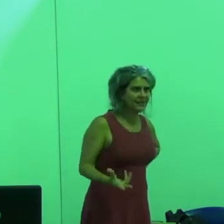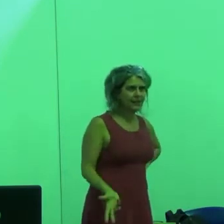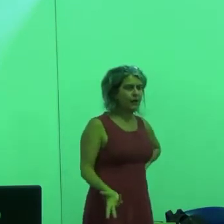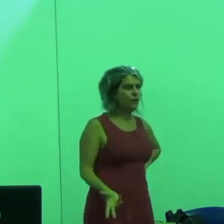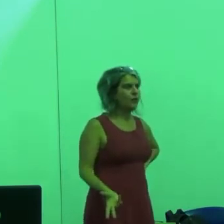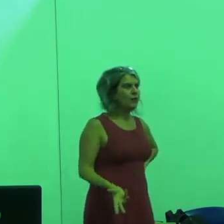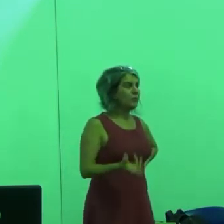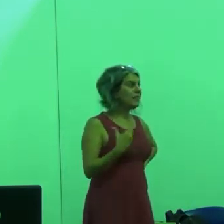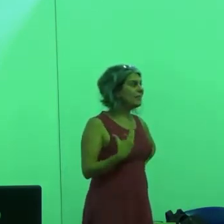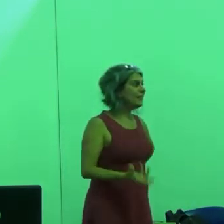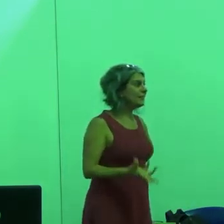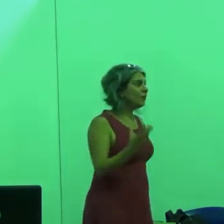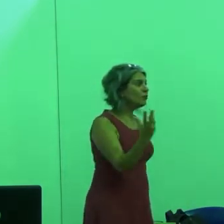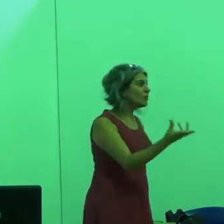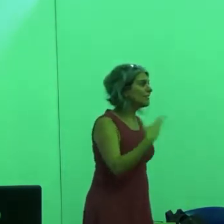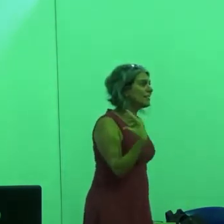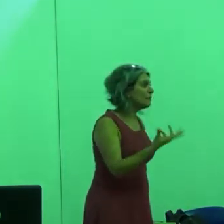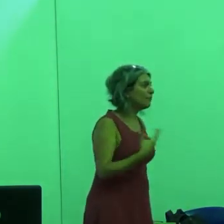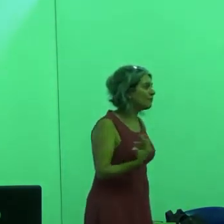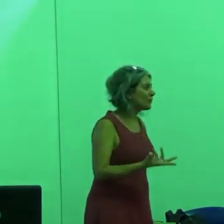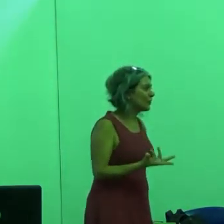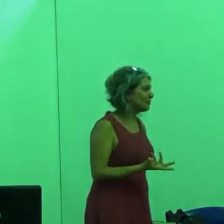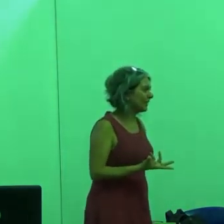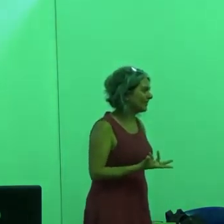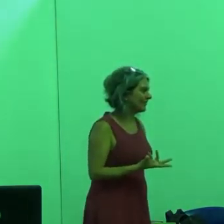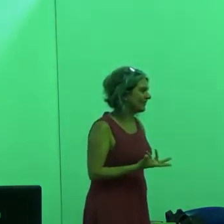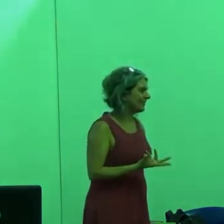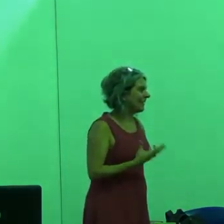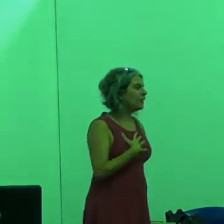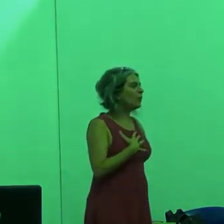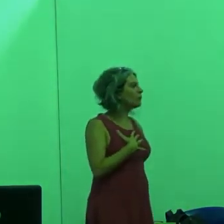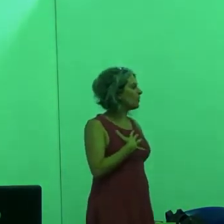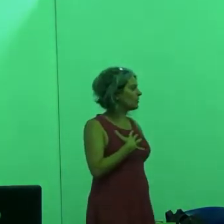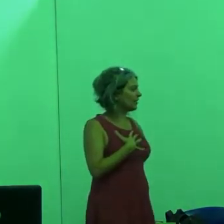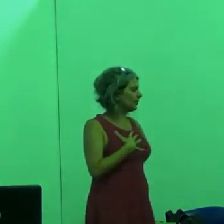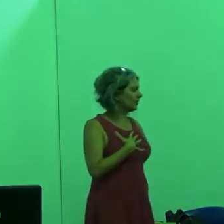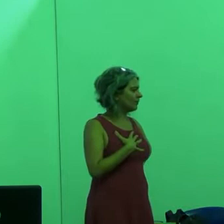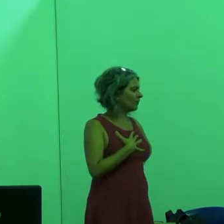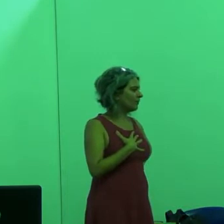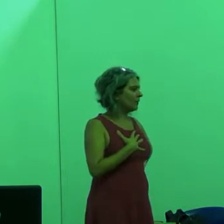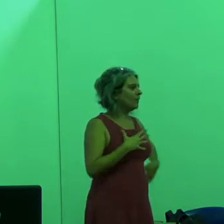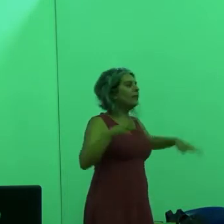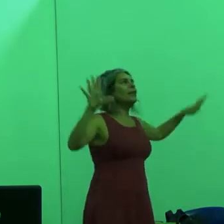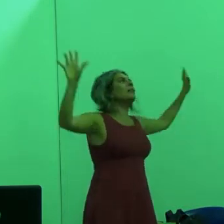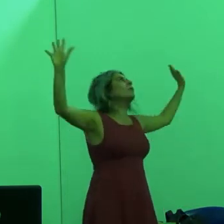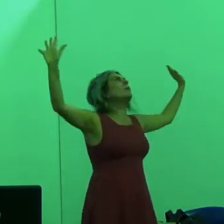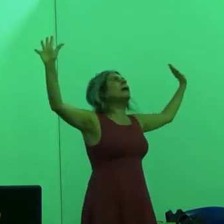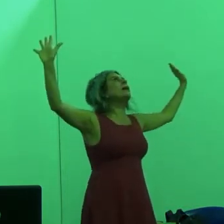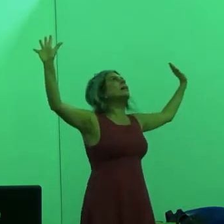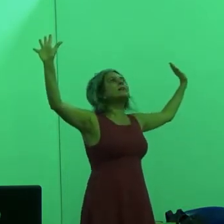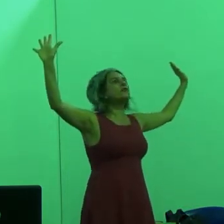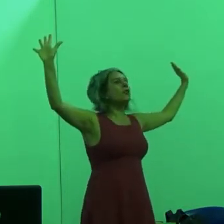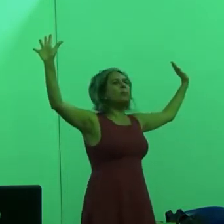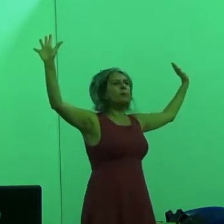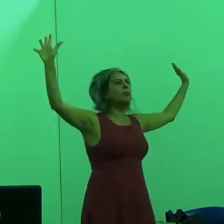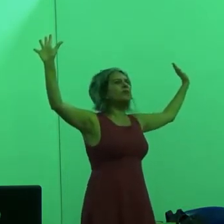central. Mas ele é central para um sistema em funcionamento. Ele não é sozinho. Ele não pare a grande obra por si